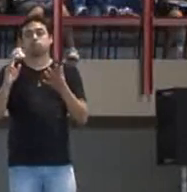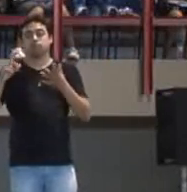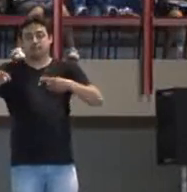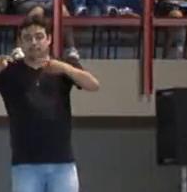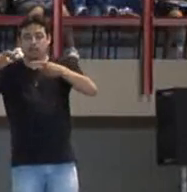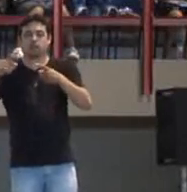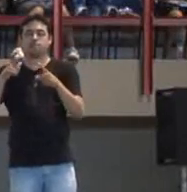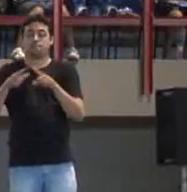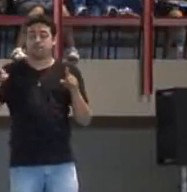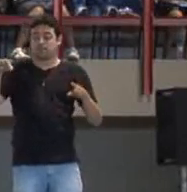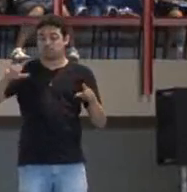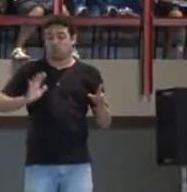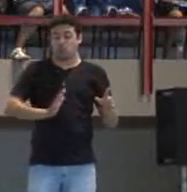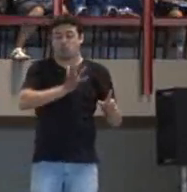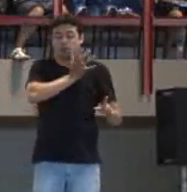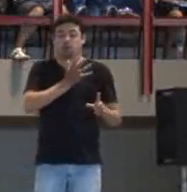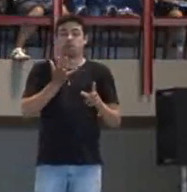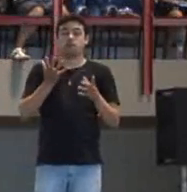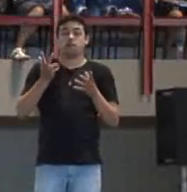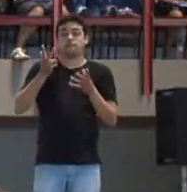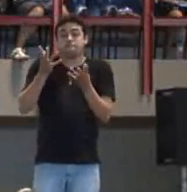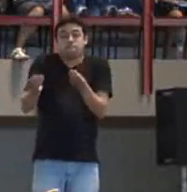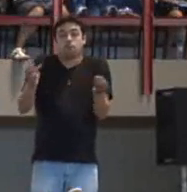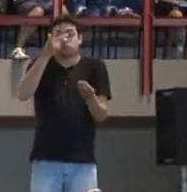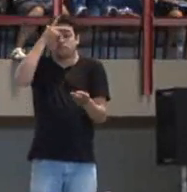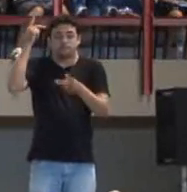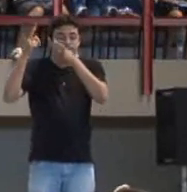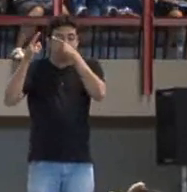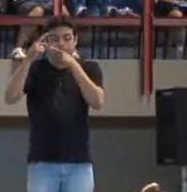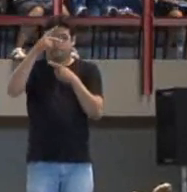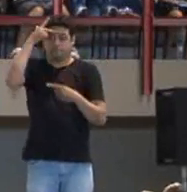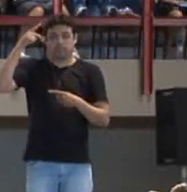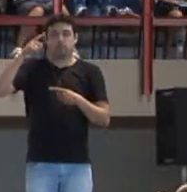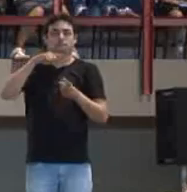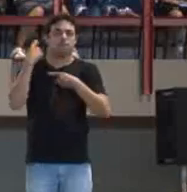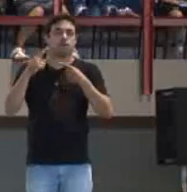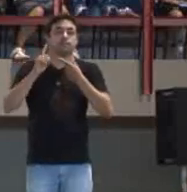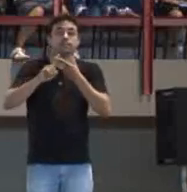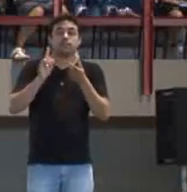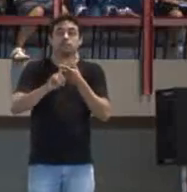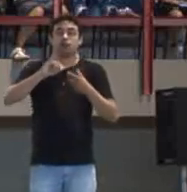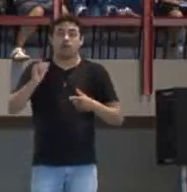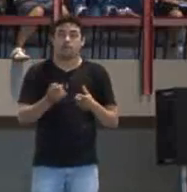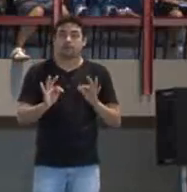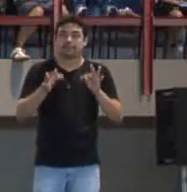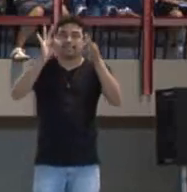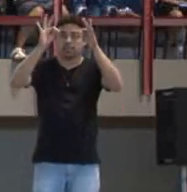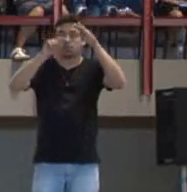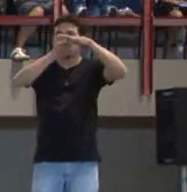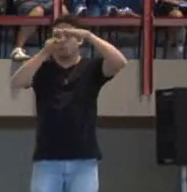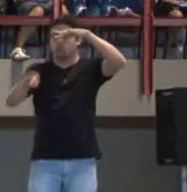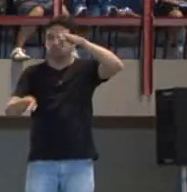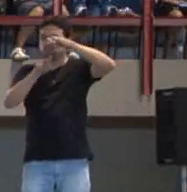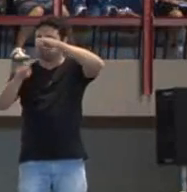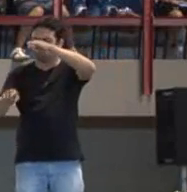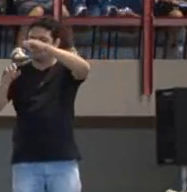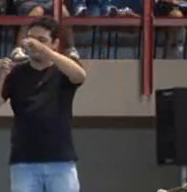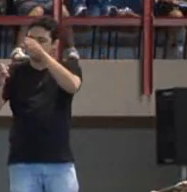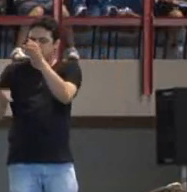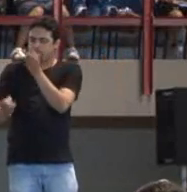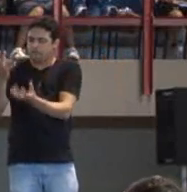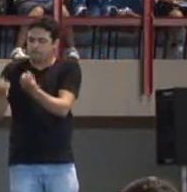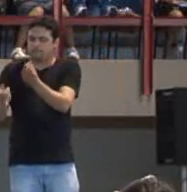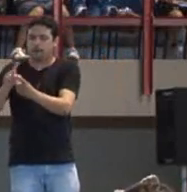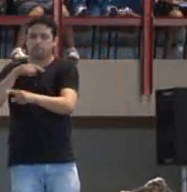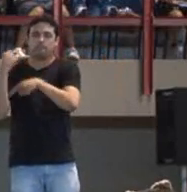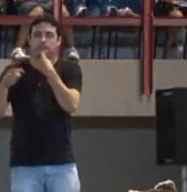essa guerra foi terrível o número de mortes foi muito grande usou-se Tecnologias para matar cada vez mais e eh